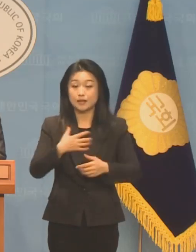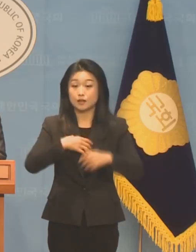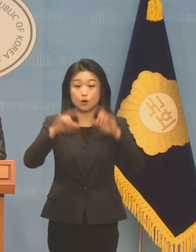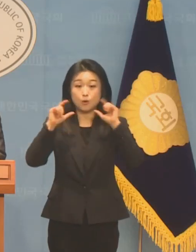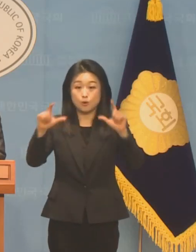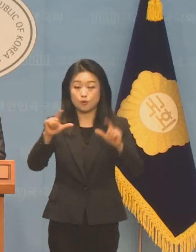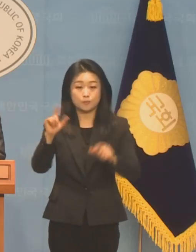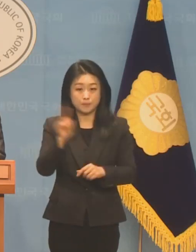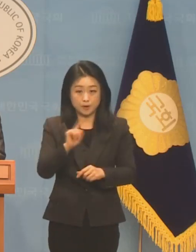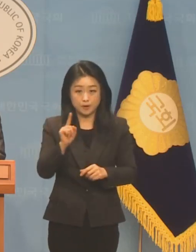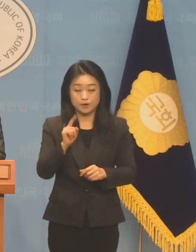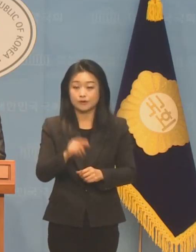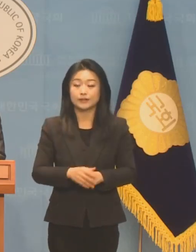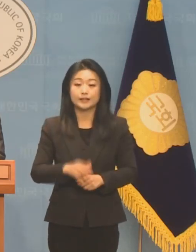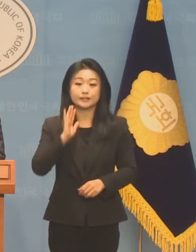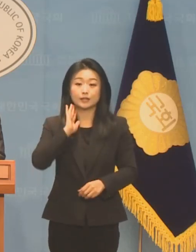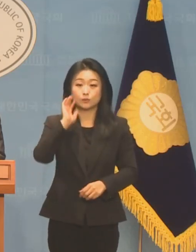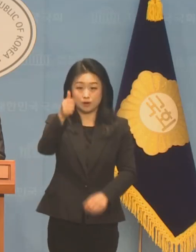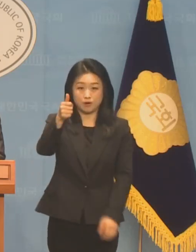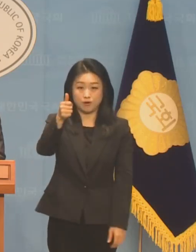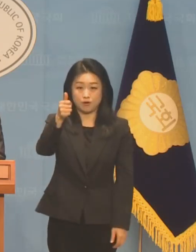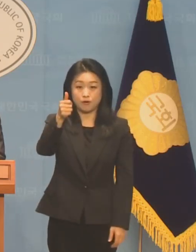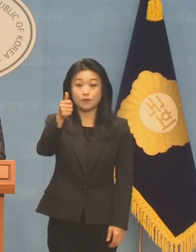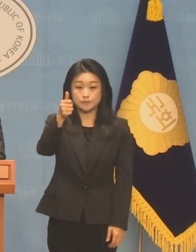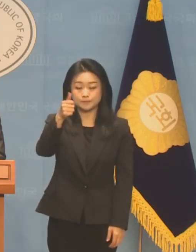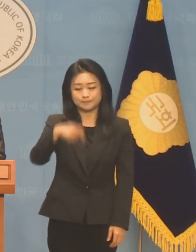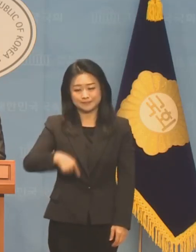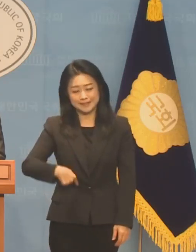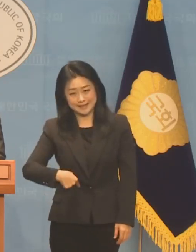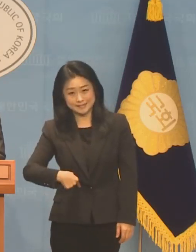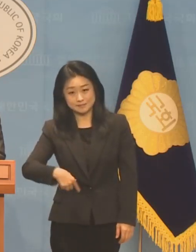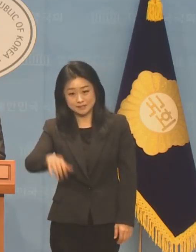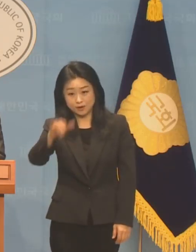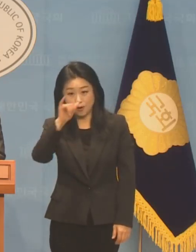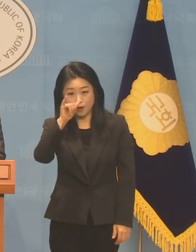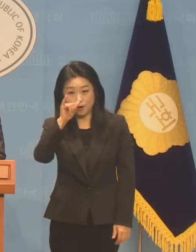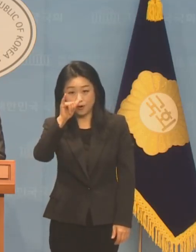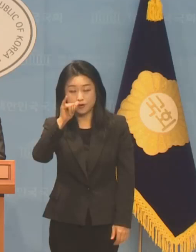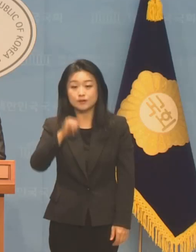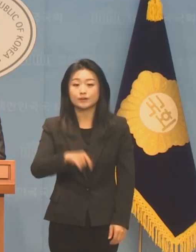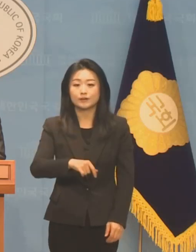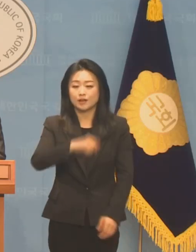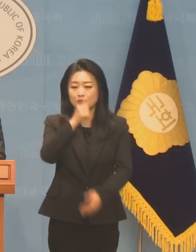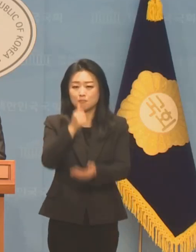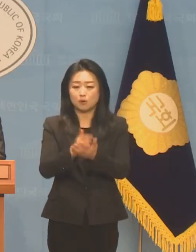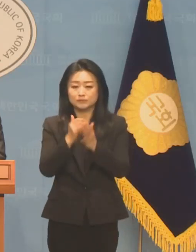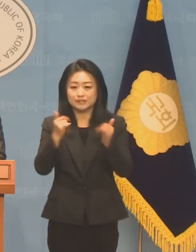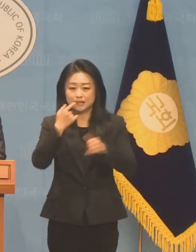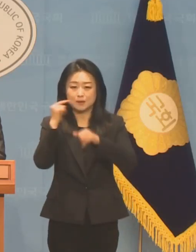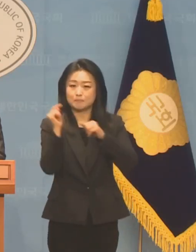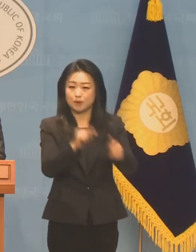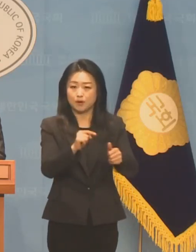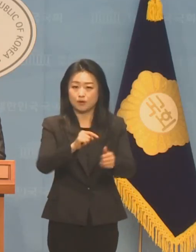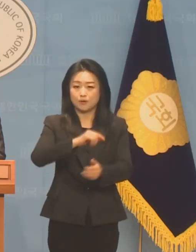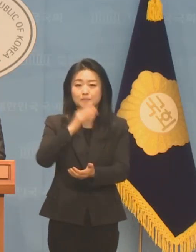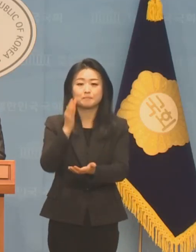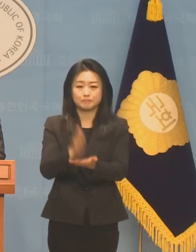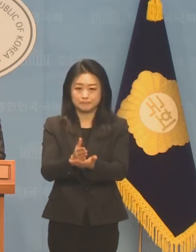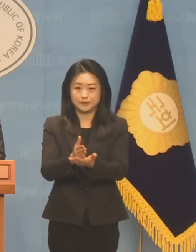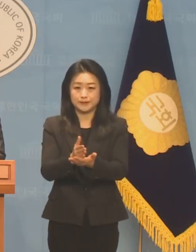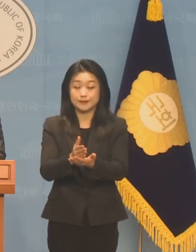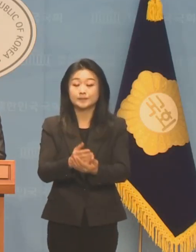경고합니다. 대한민국 대통령으로 마지막 양심이 있다면 그들에게 범죄자가 되라 요구해서는 안